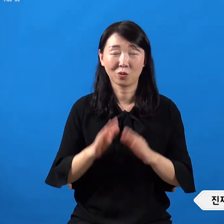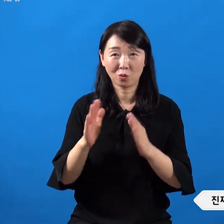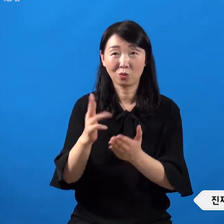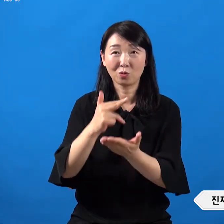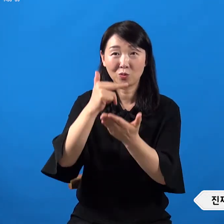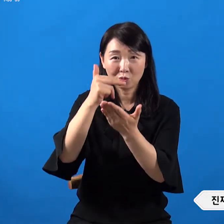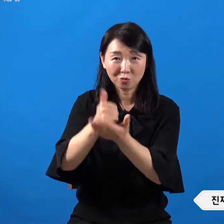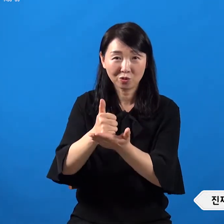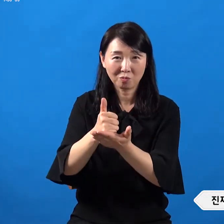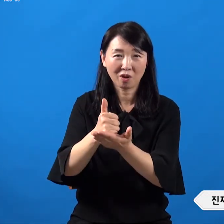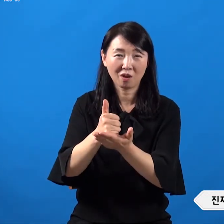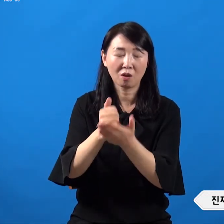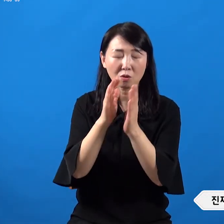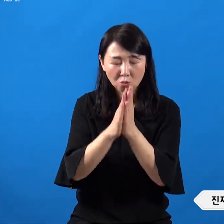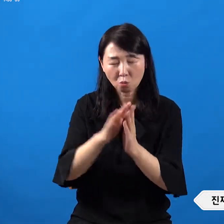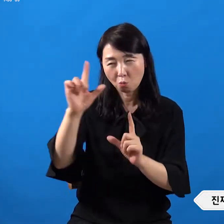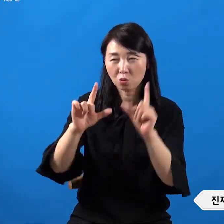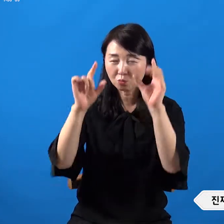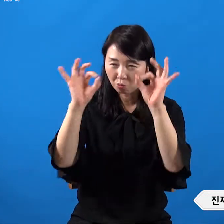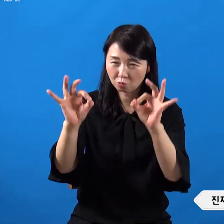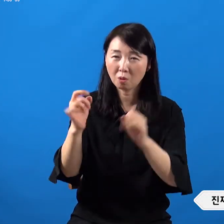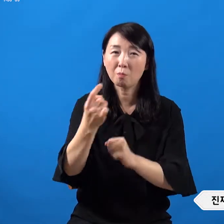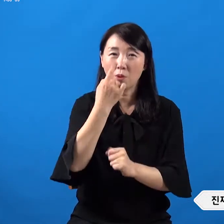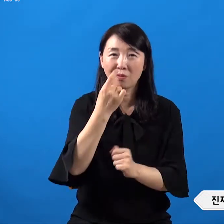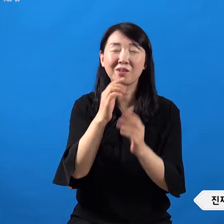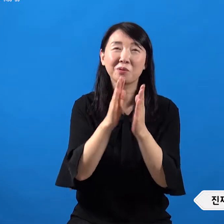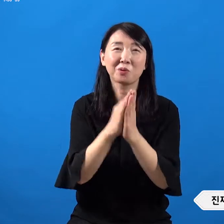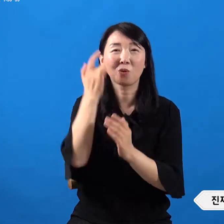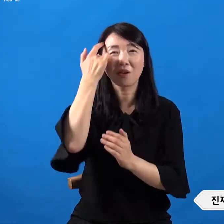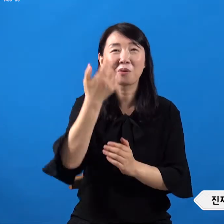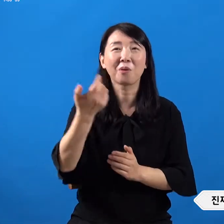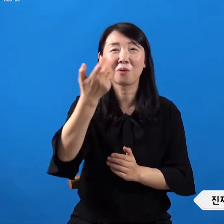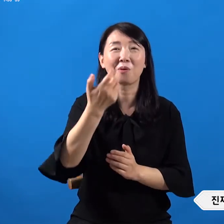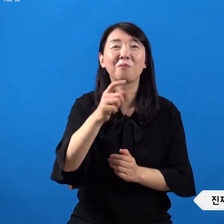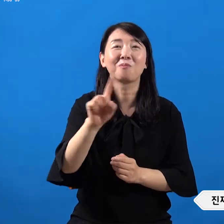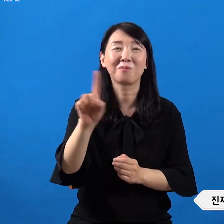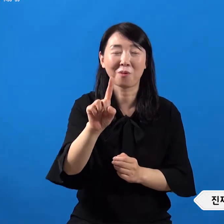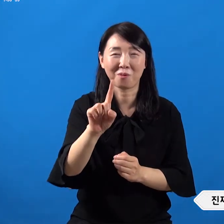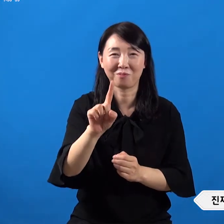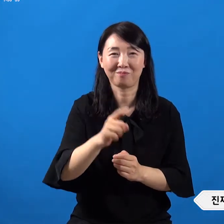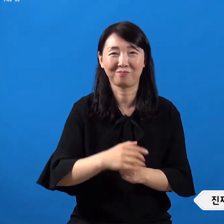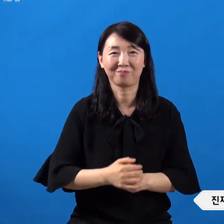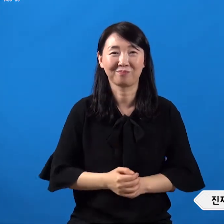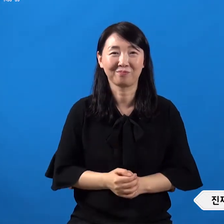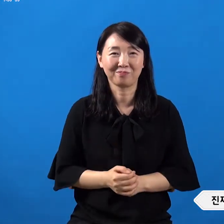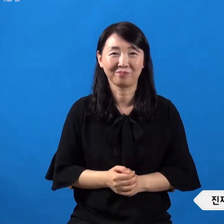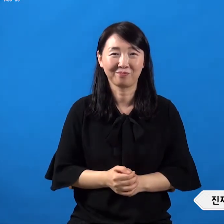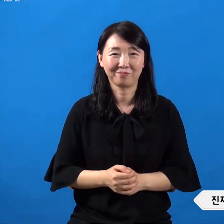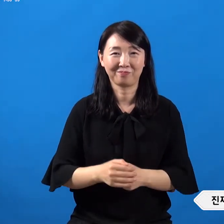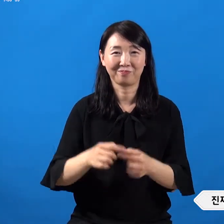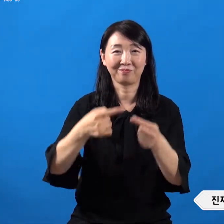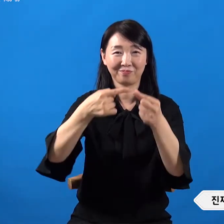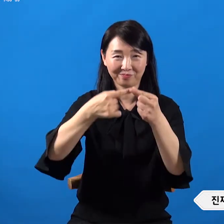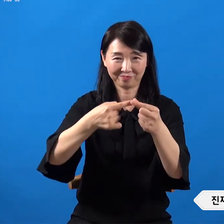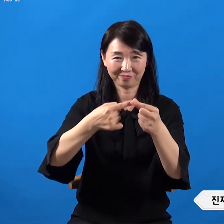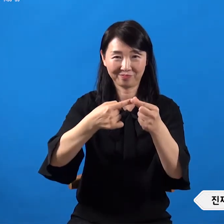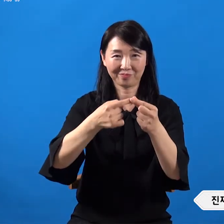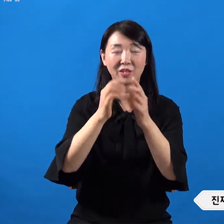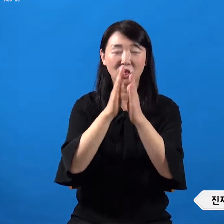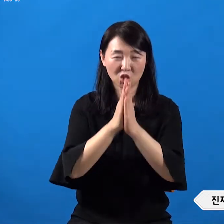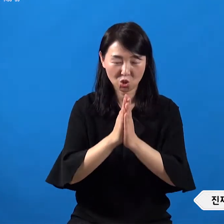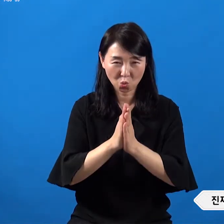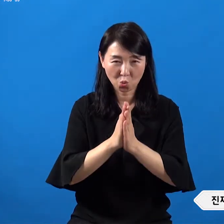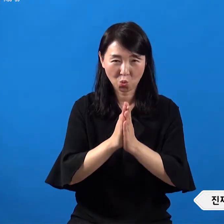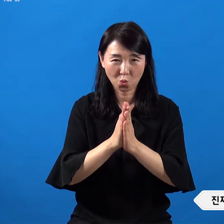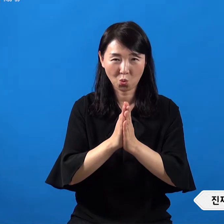이 주님의 기도의 모습을 통해서 우리가 배워야 할 기도의 영성은 과연 무엇일까요? 첫째로